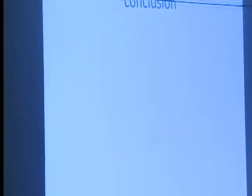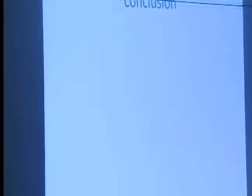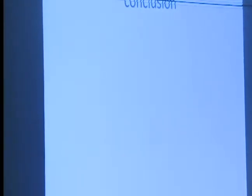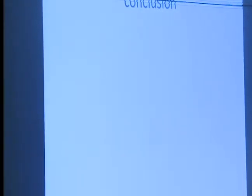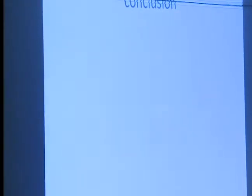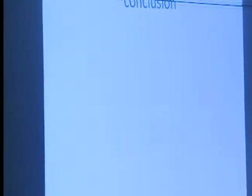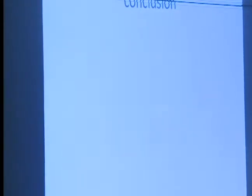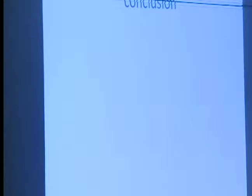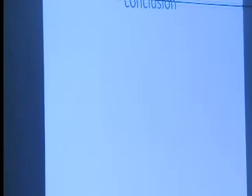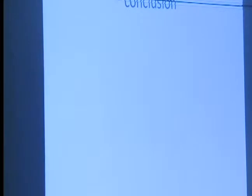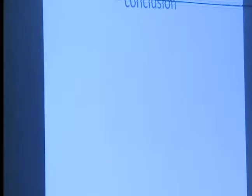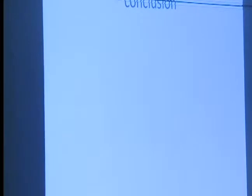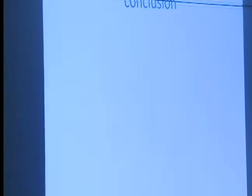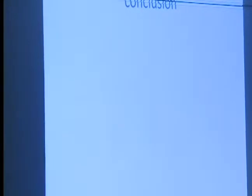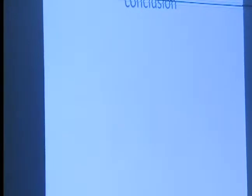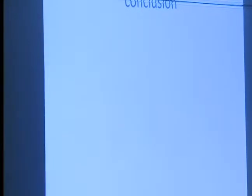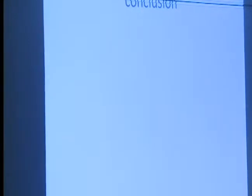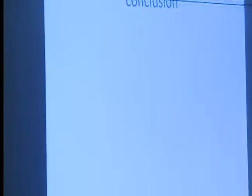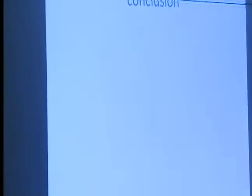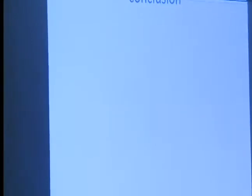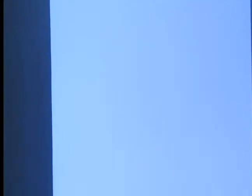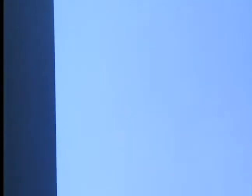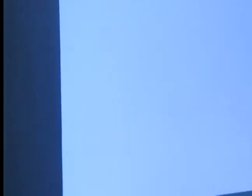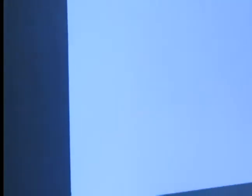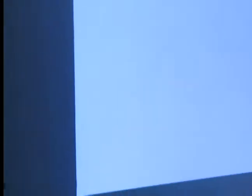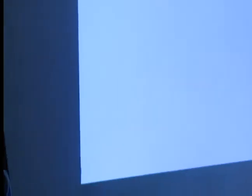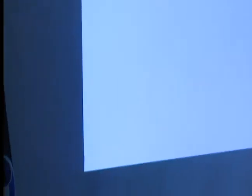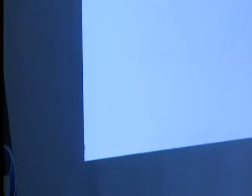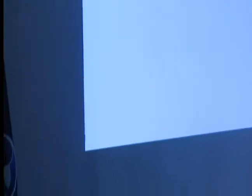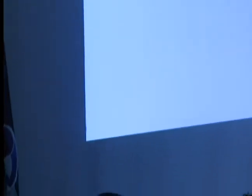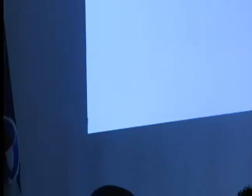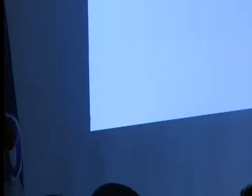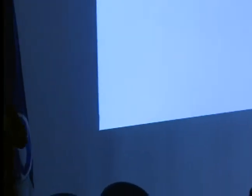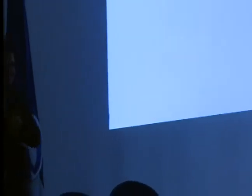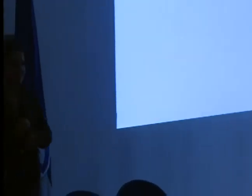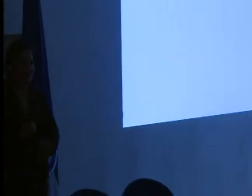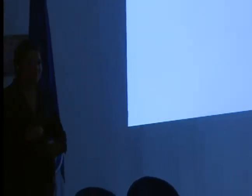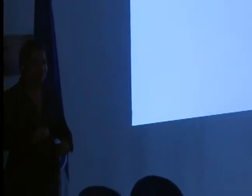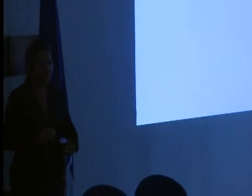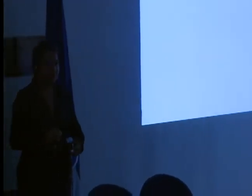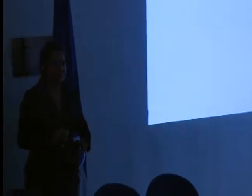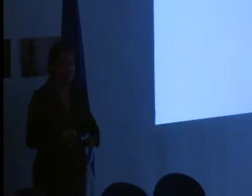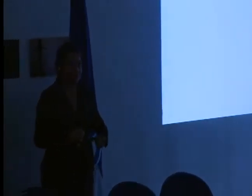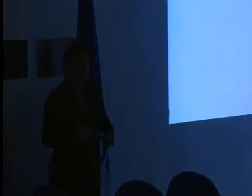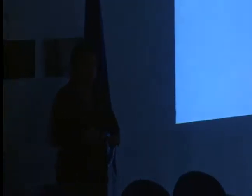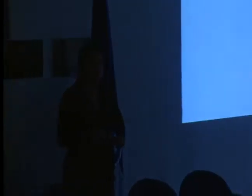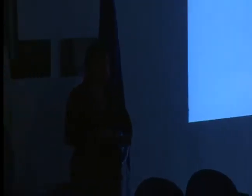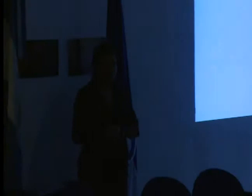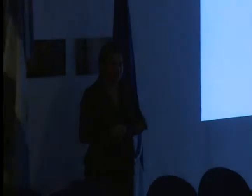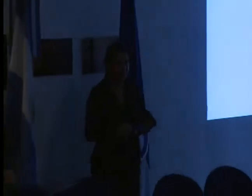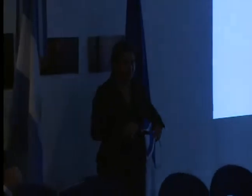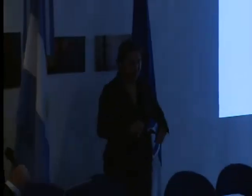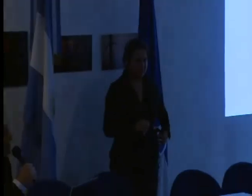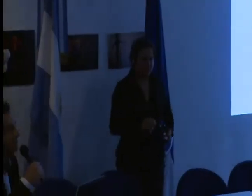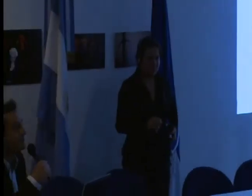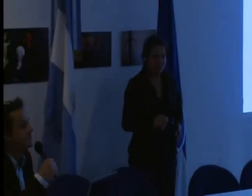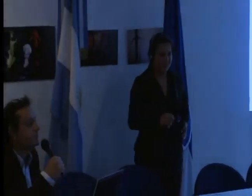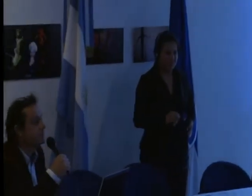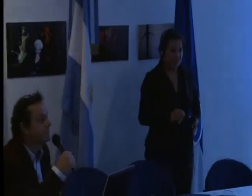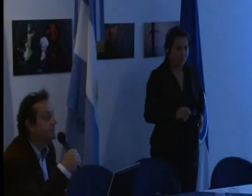es un video realizado por nuestros amigos de Prisomy France es una institución